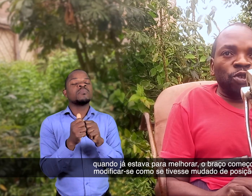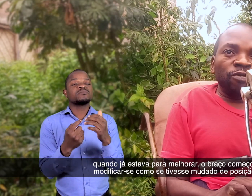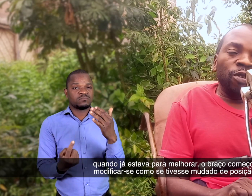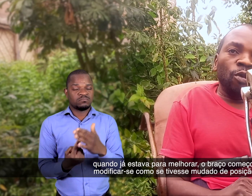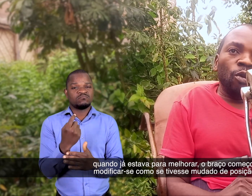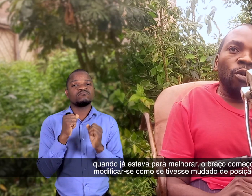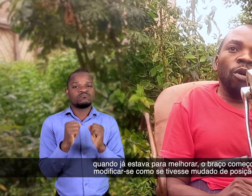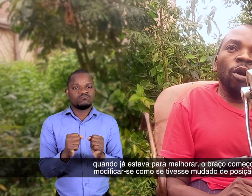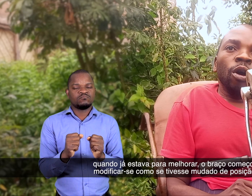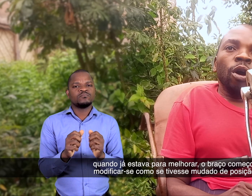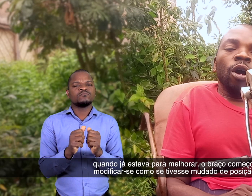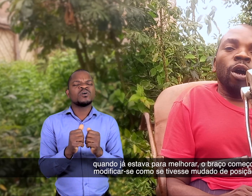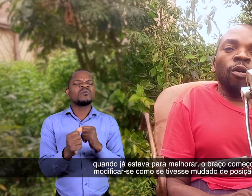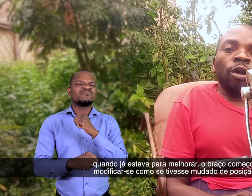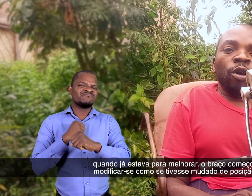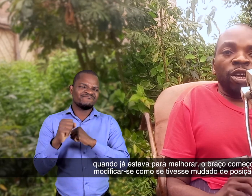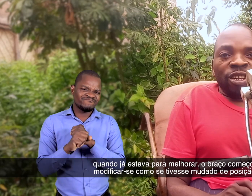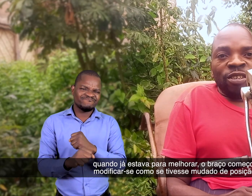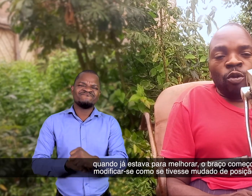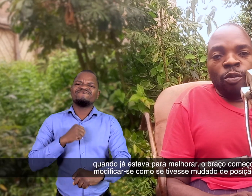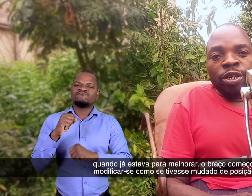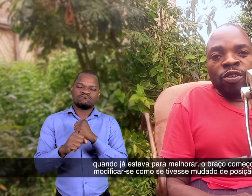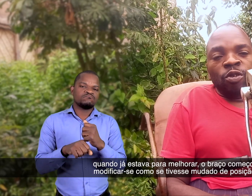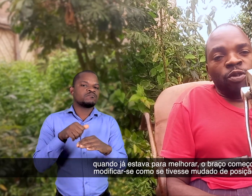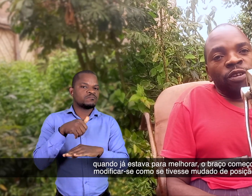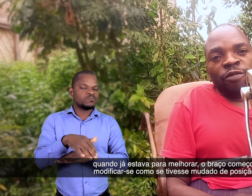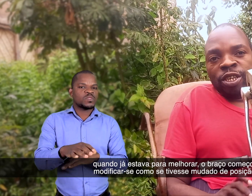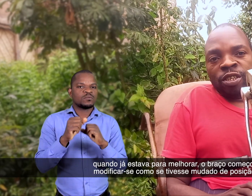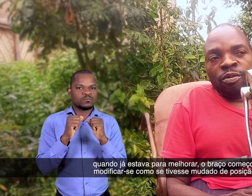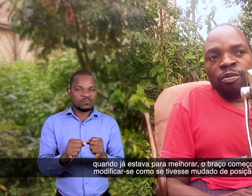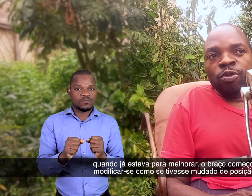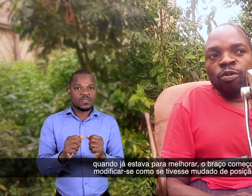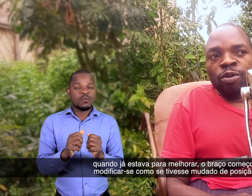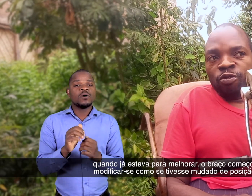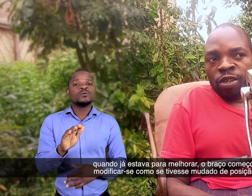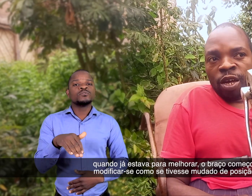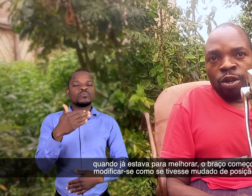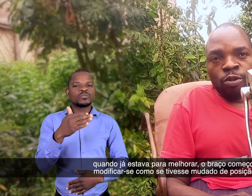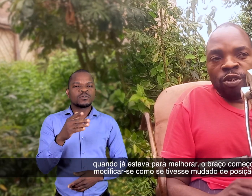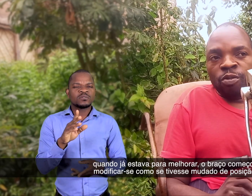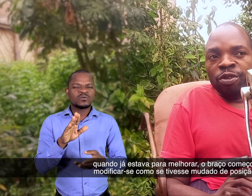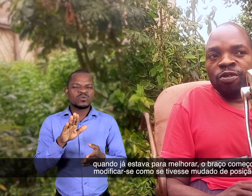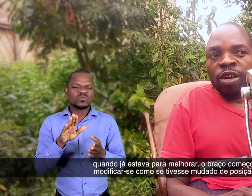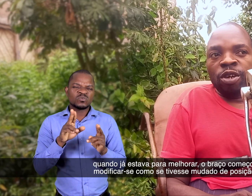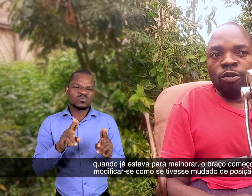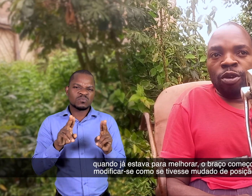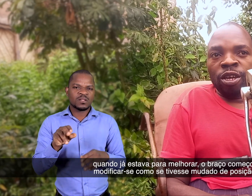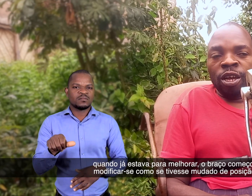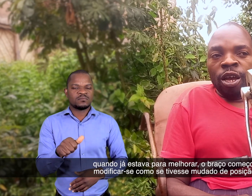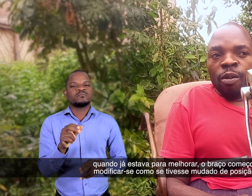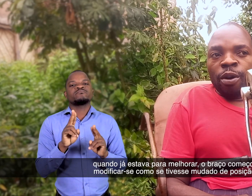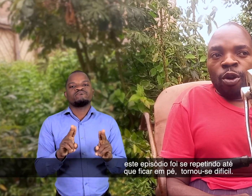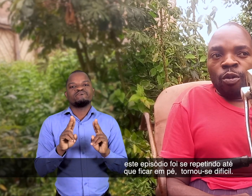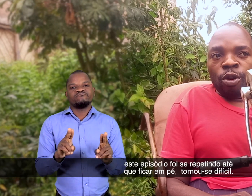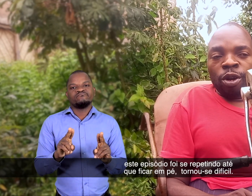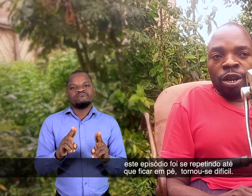os ossos, virou, assim como iniciou, e fez-se muitos anos, aconteceu muitos anos aquilo aí.